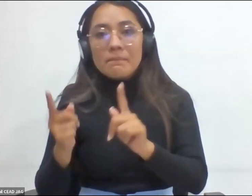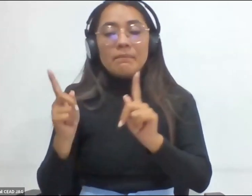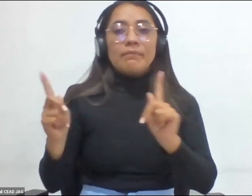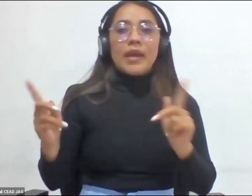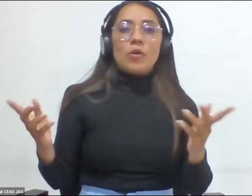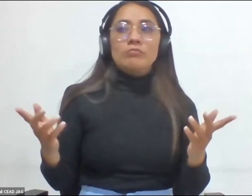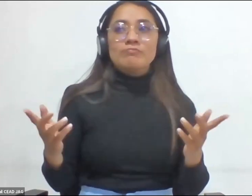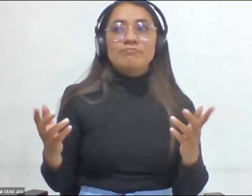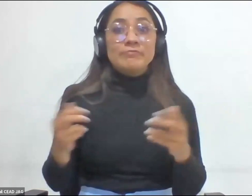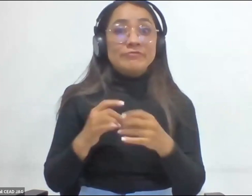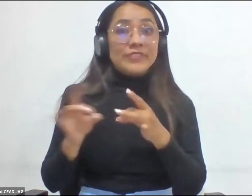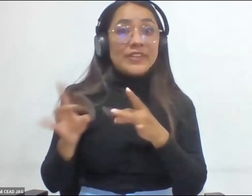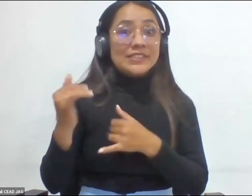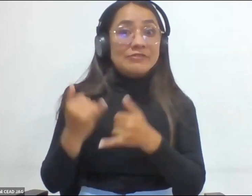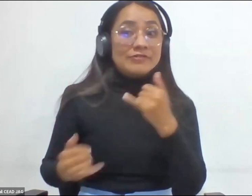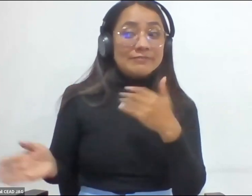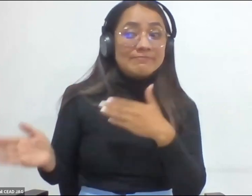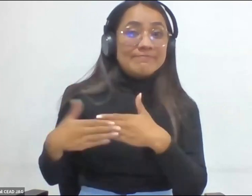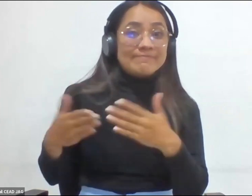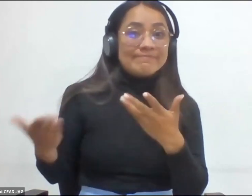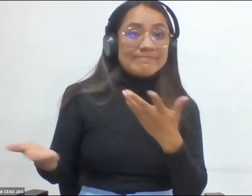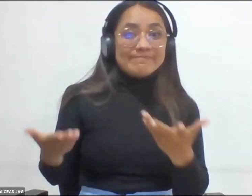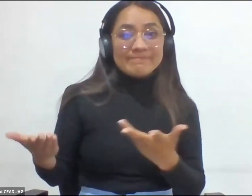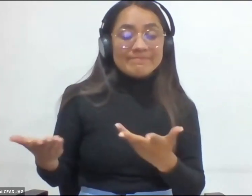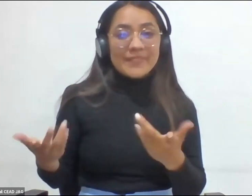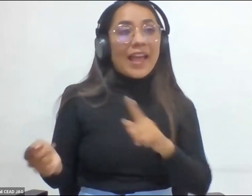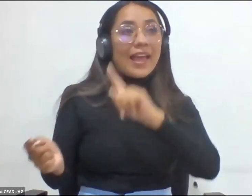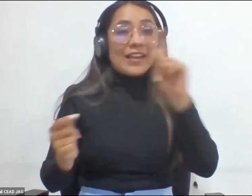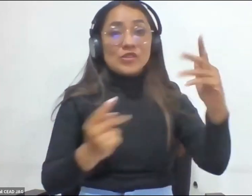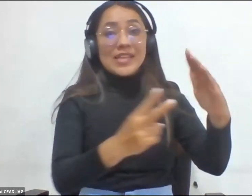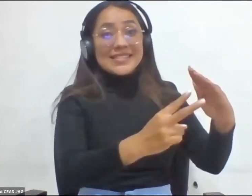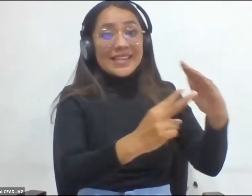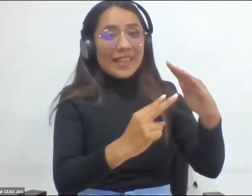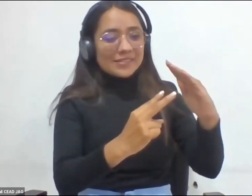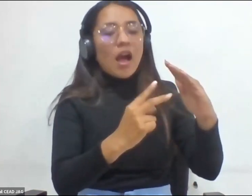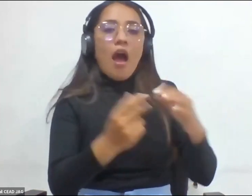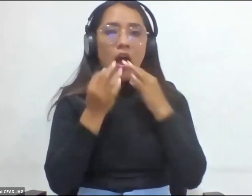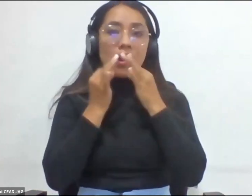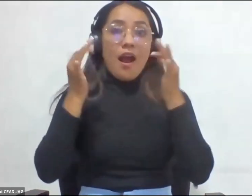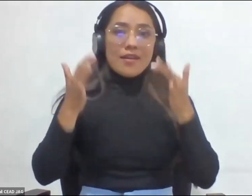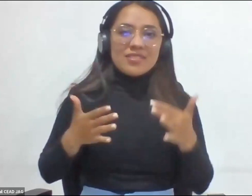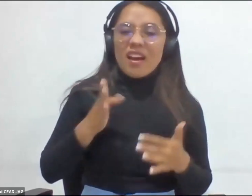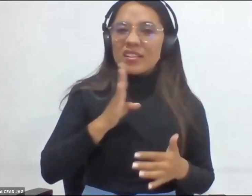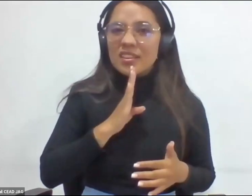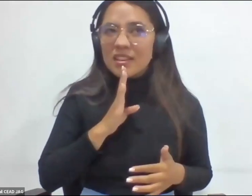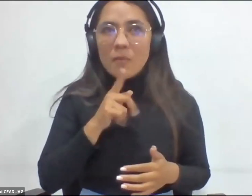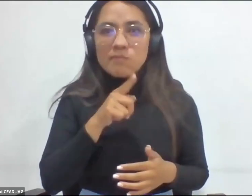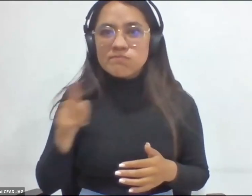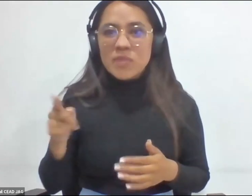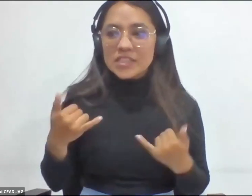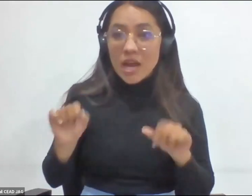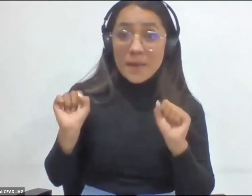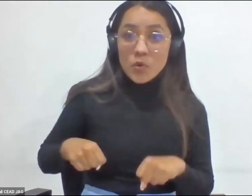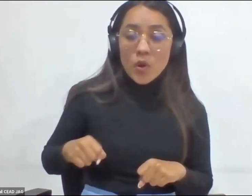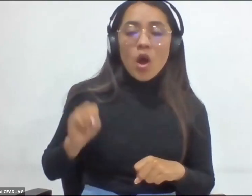condición de beneficiarios entonces Ellos nos dan la el digamos la garantía para que desde nuestros líderes nacionales de